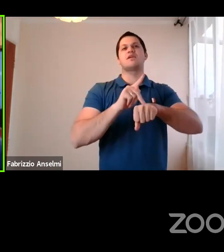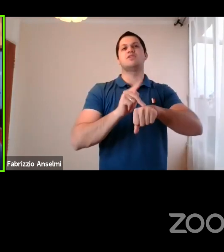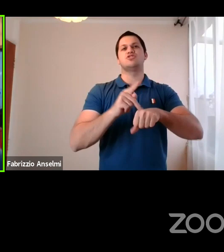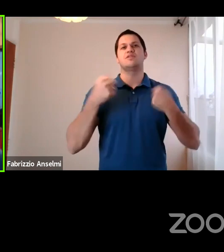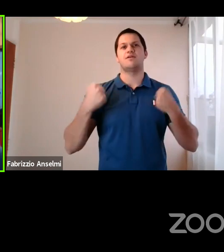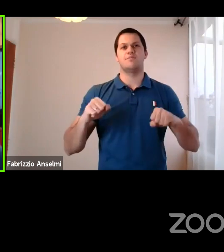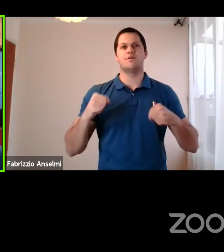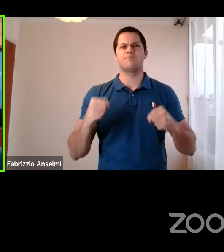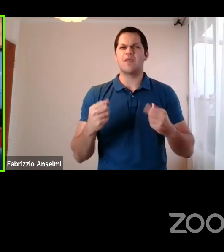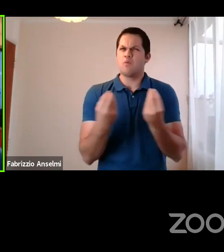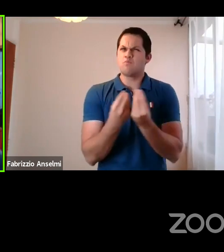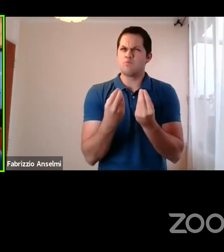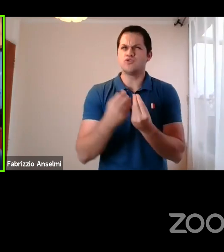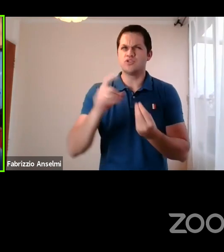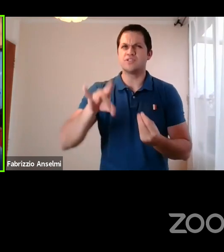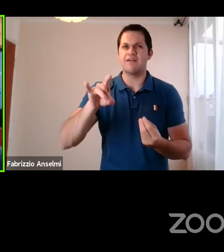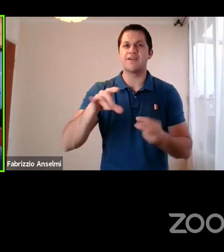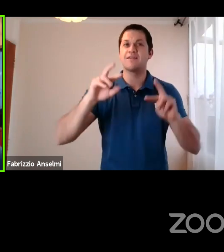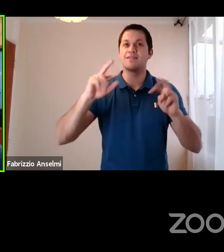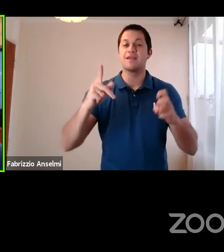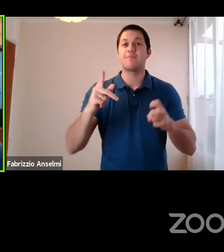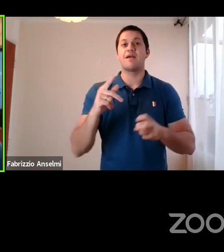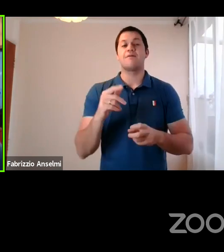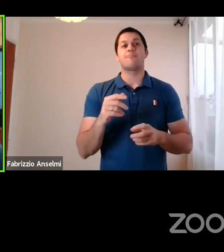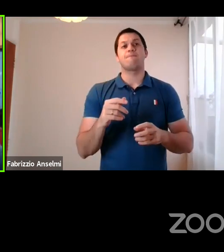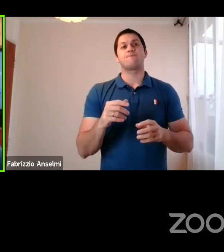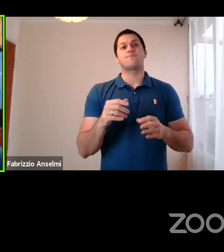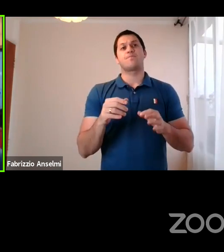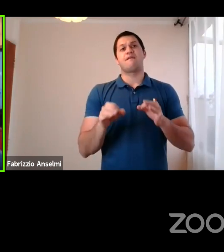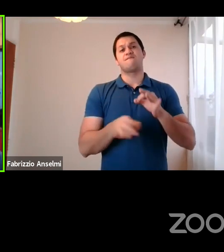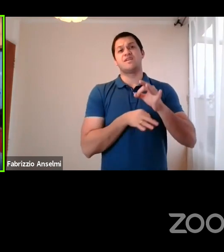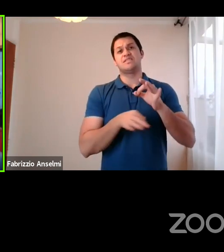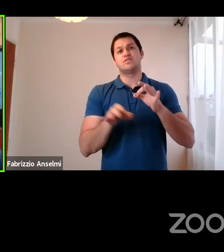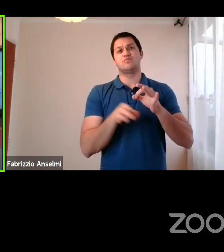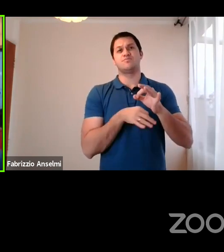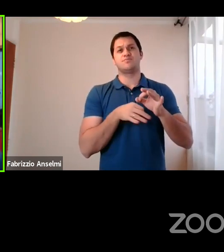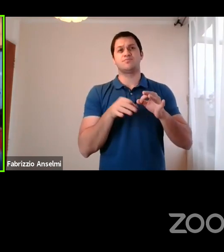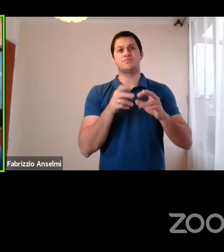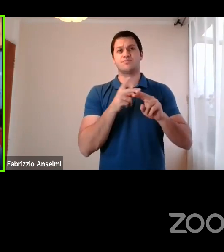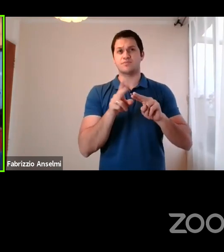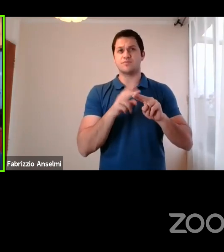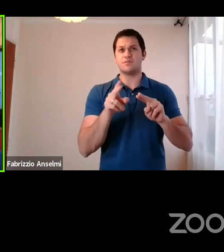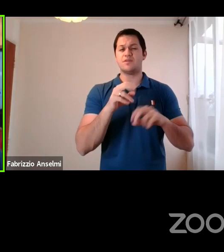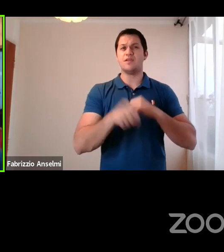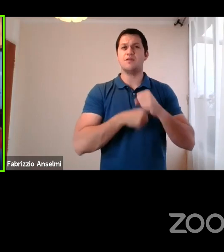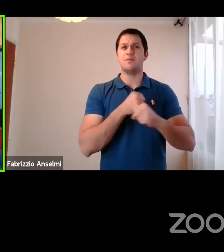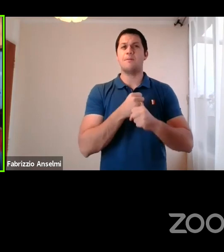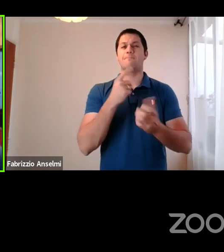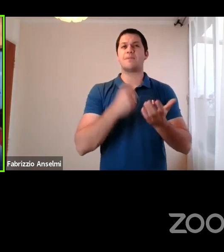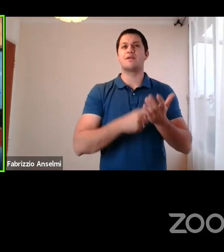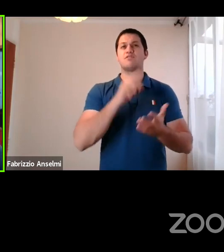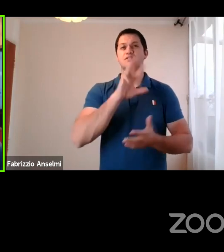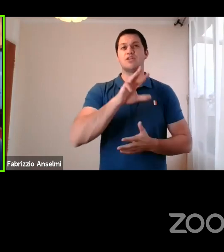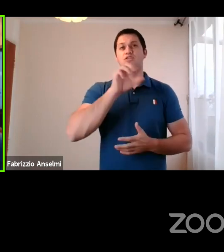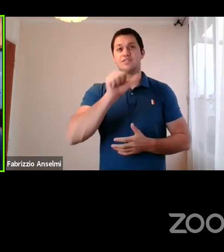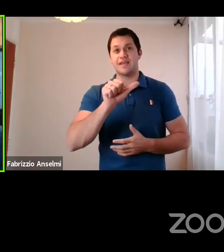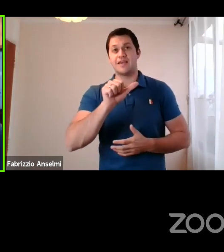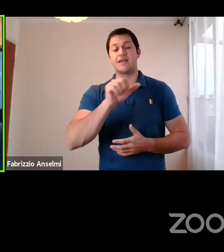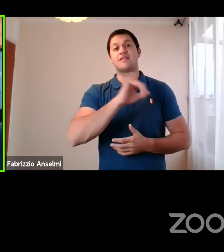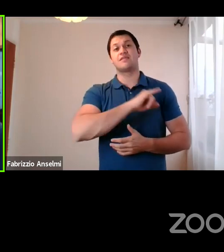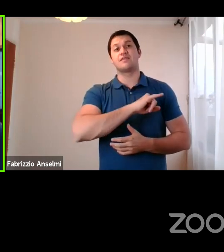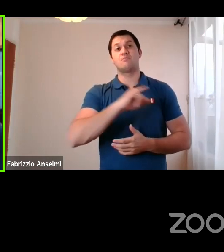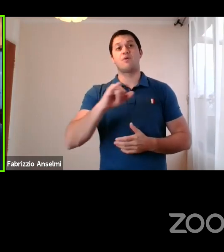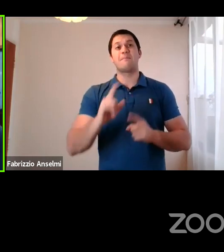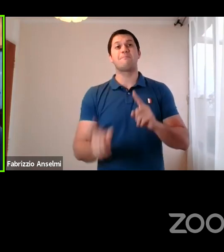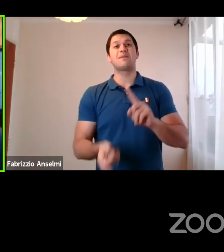Muchos saben que el físico fue creado en 1906 y que el primer gabinete de kinesioterapia fue de 1912.